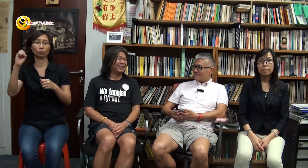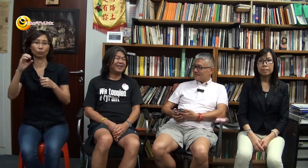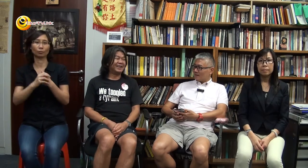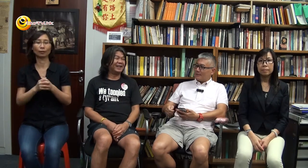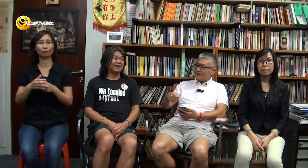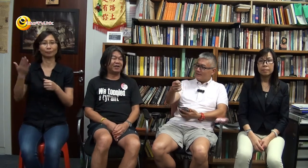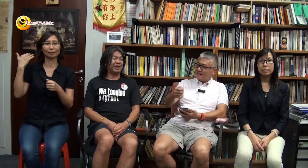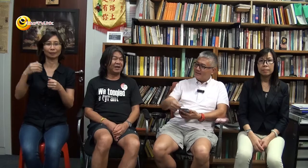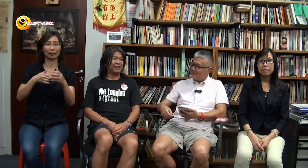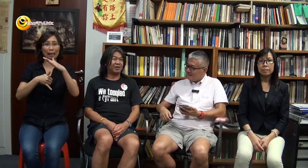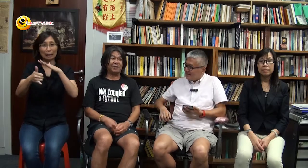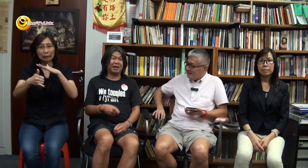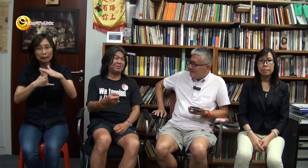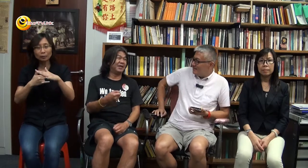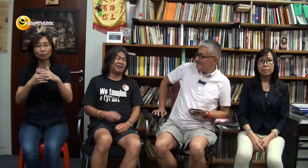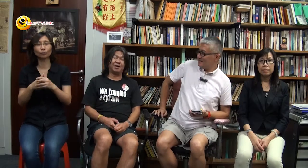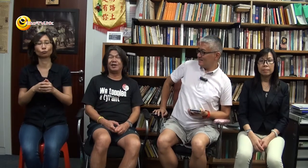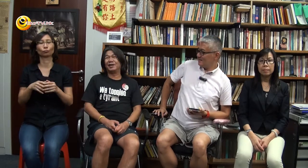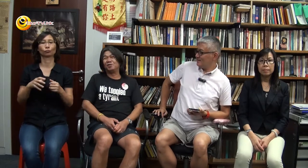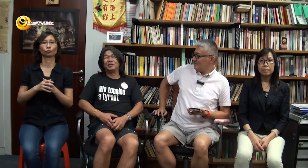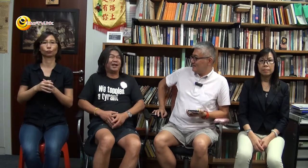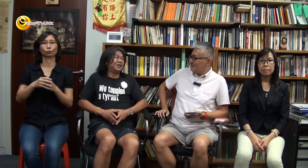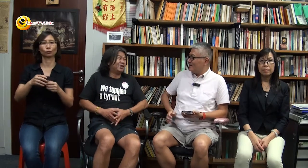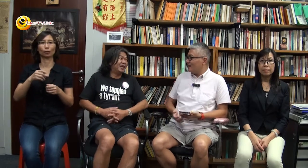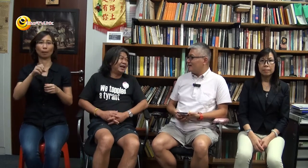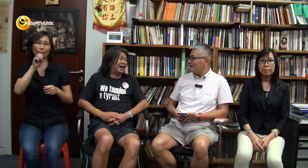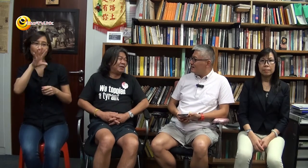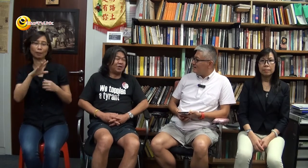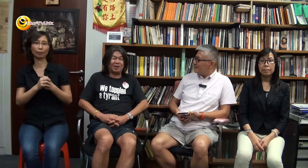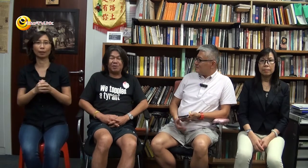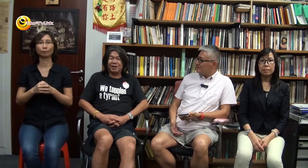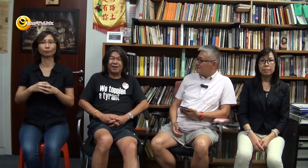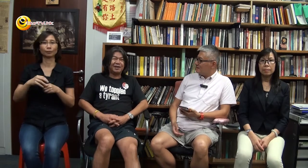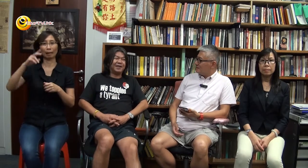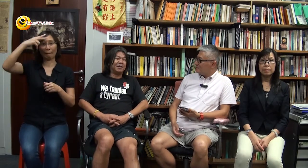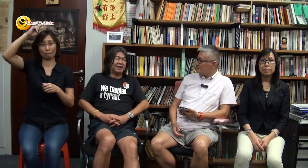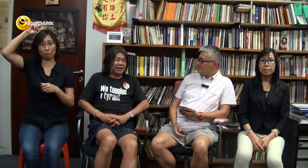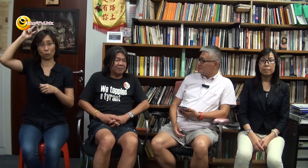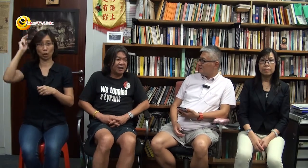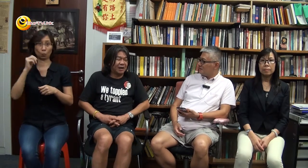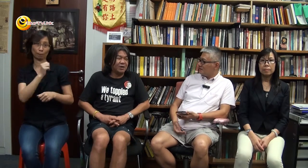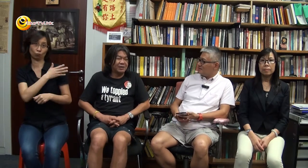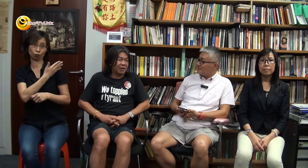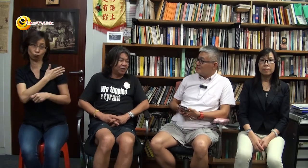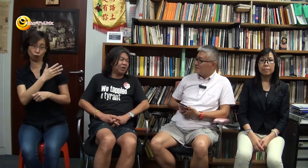嗰啲， 我俾啲卡片你， 佢又俾張卡片人哋，哇！真係官大氣粗啊！啱啱上任冇幾耐，咁其實